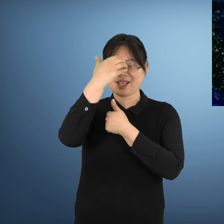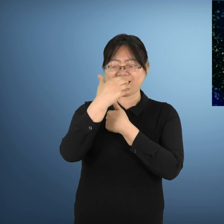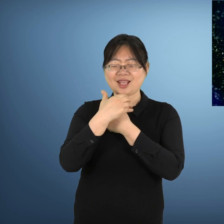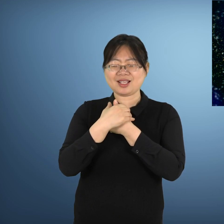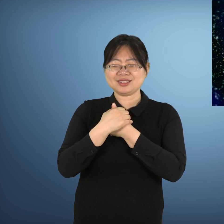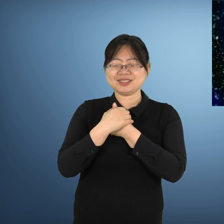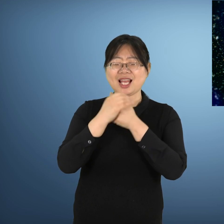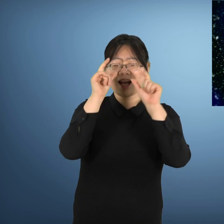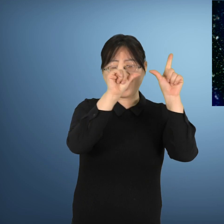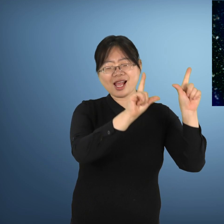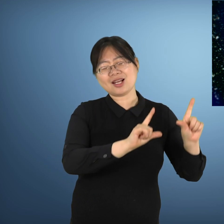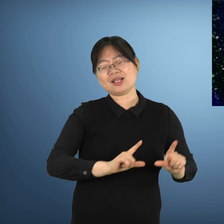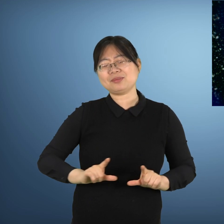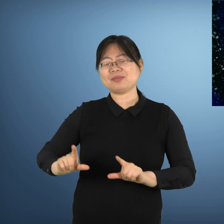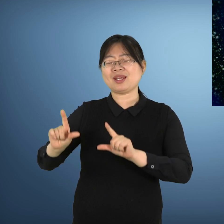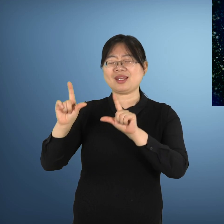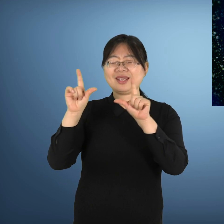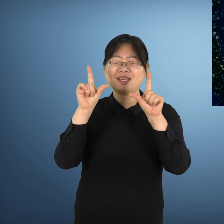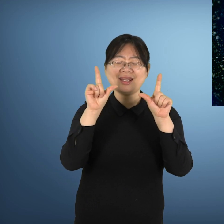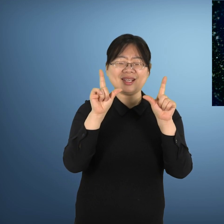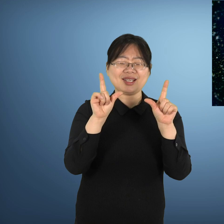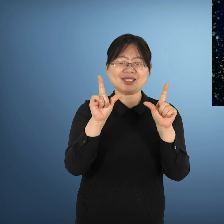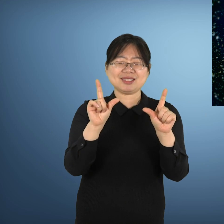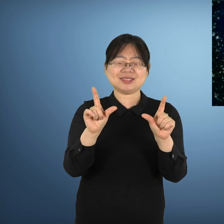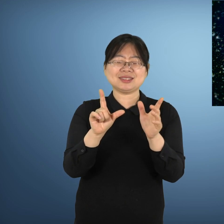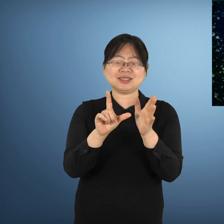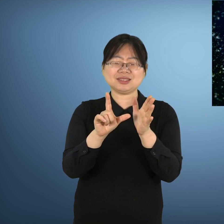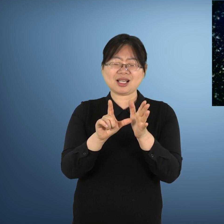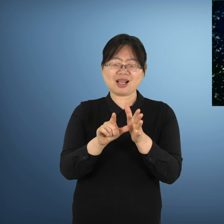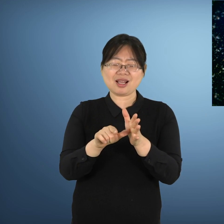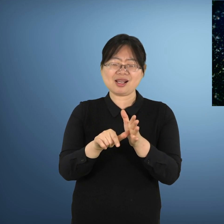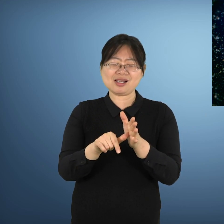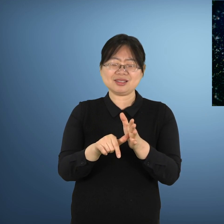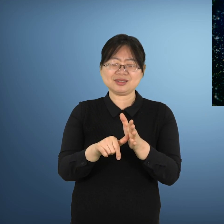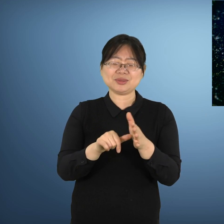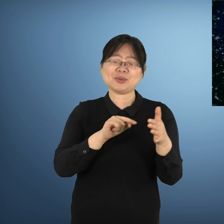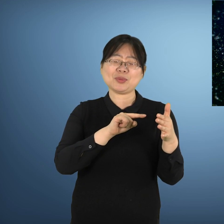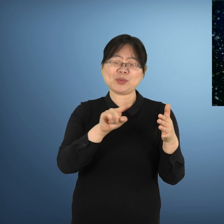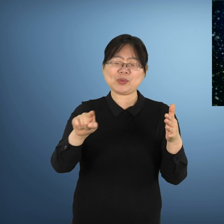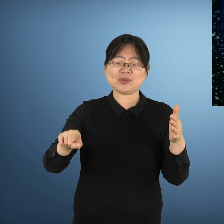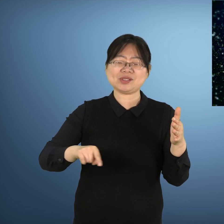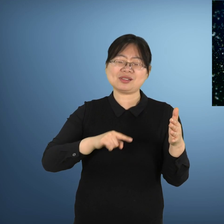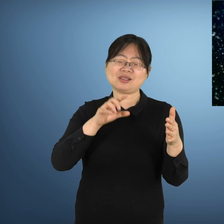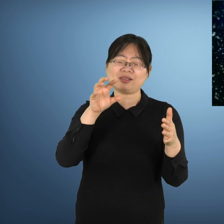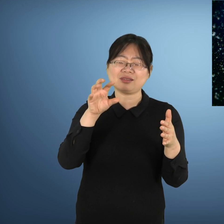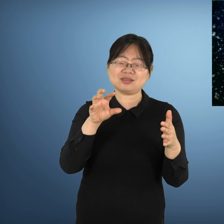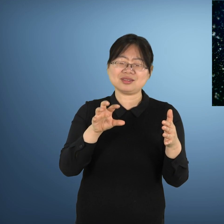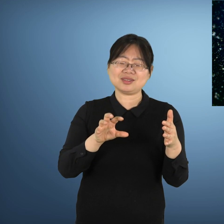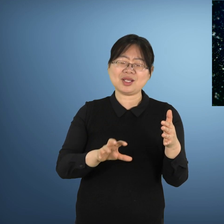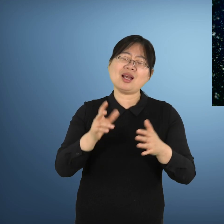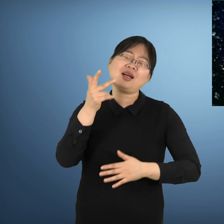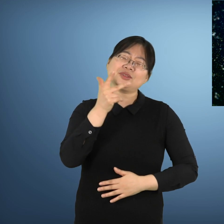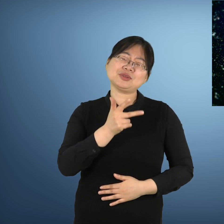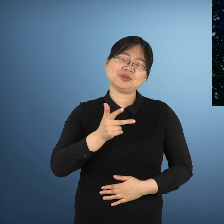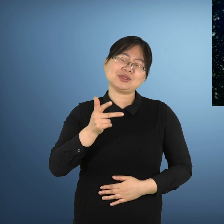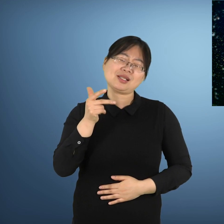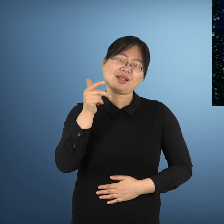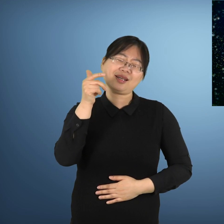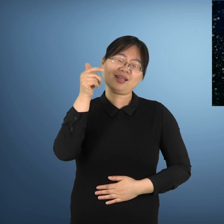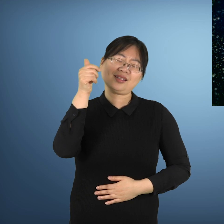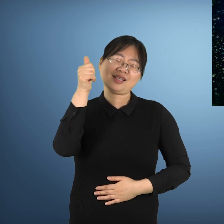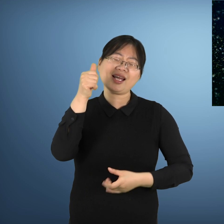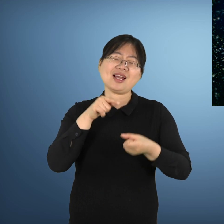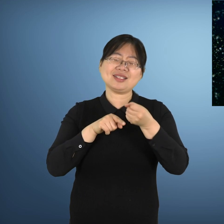주어진 내 삶의 시간 속에